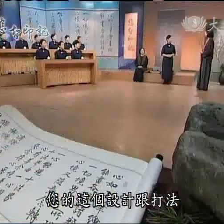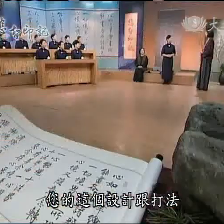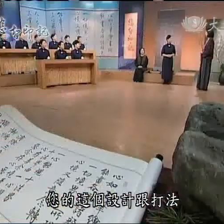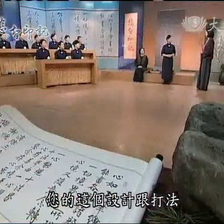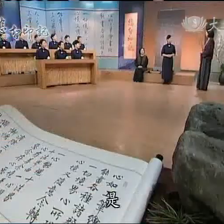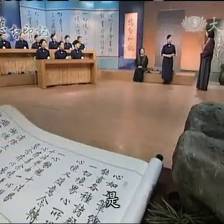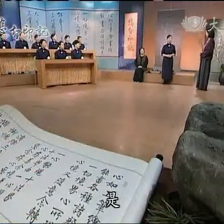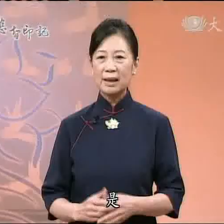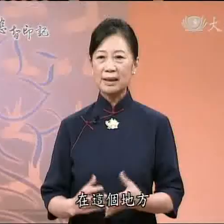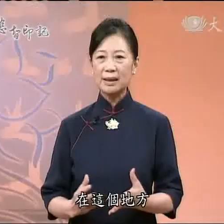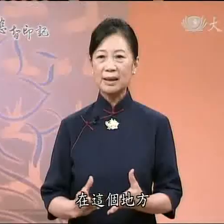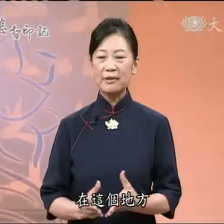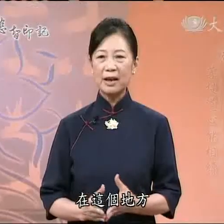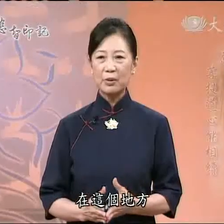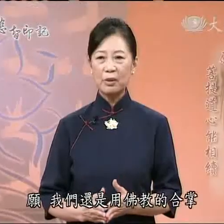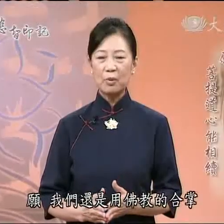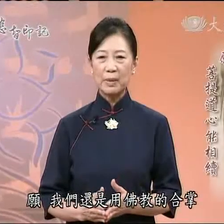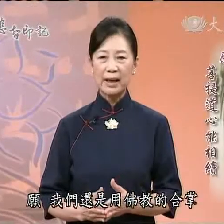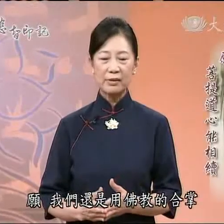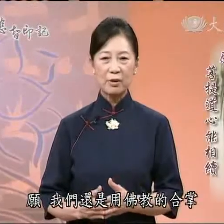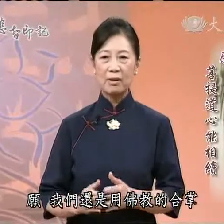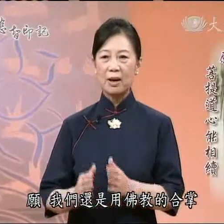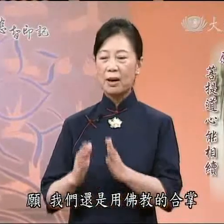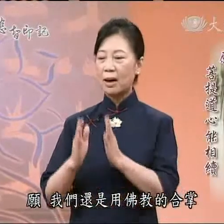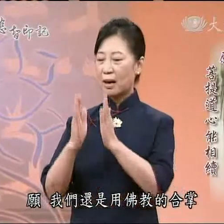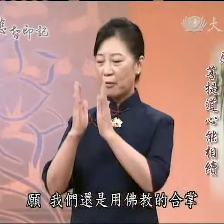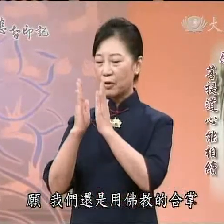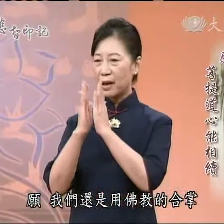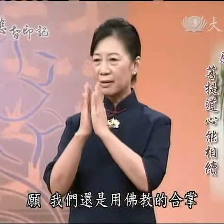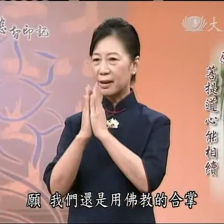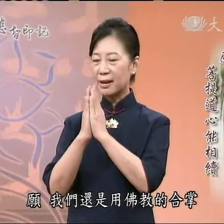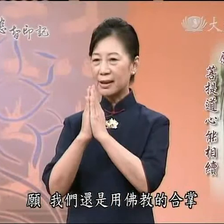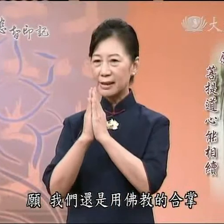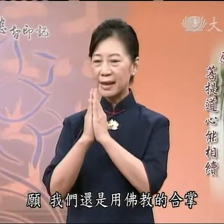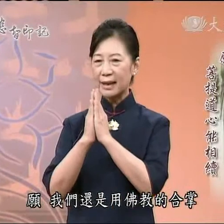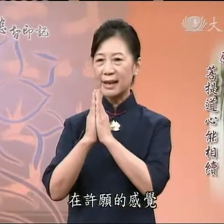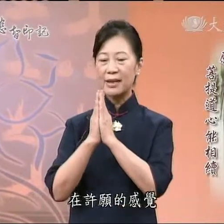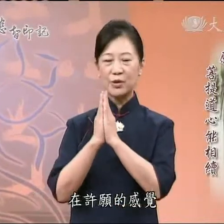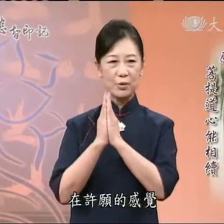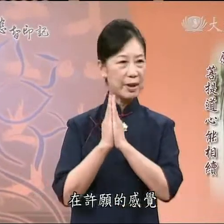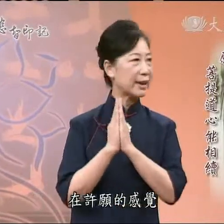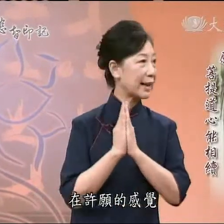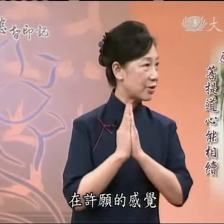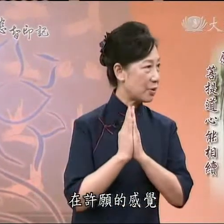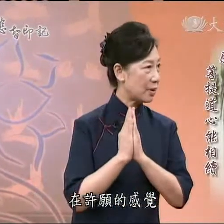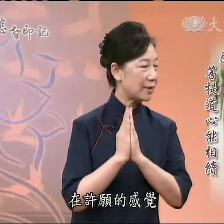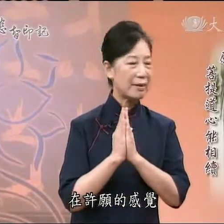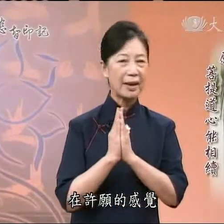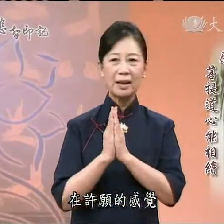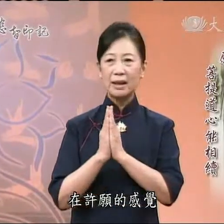打法。 是，那在这个地方愿我们还是用佛教的合掌在许愿的感觉。对，